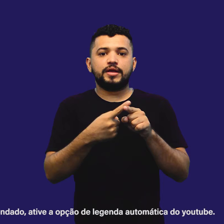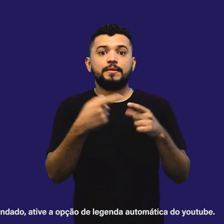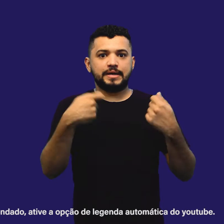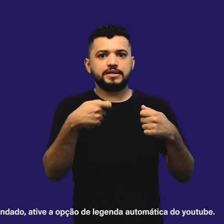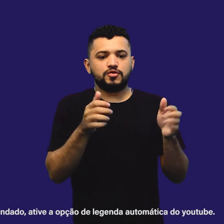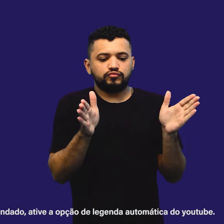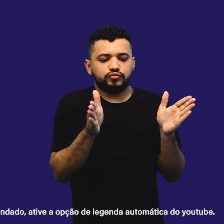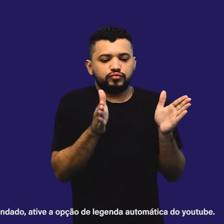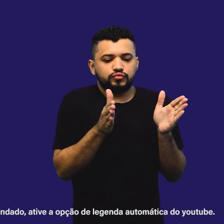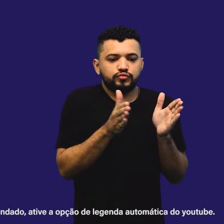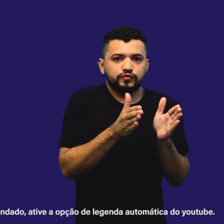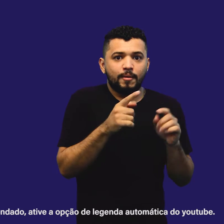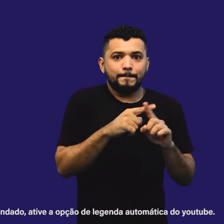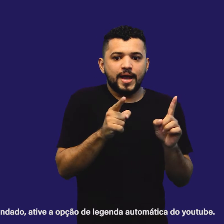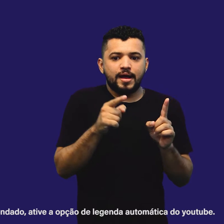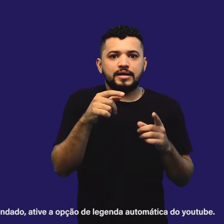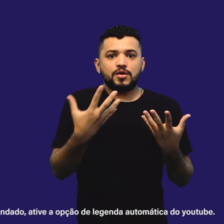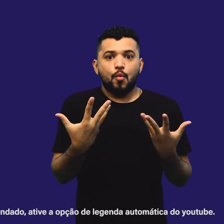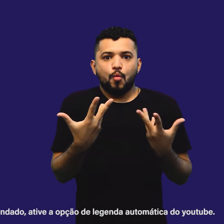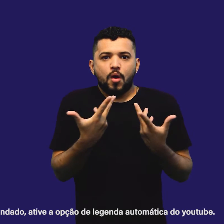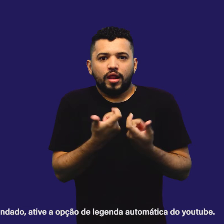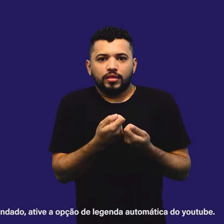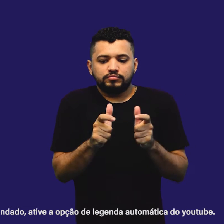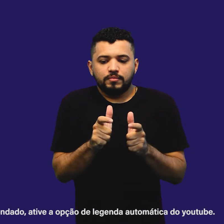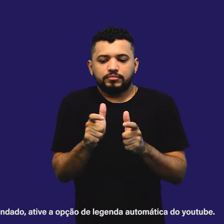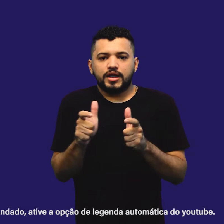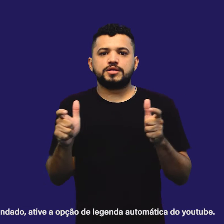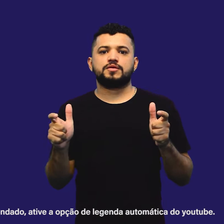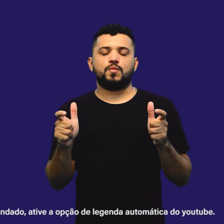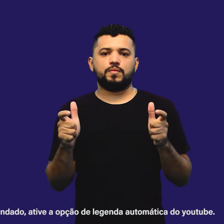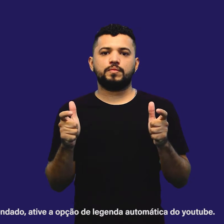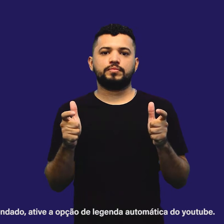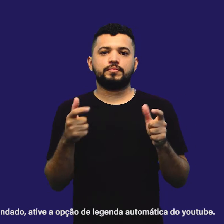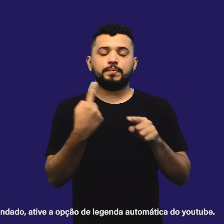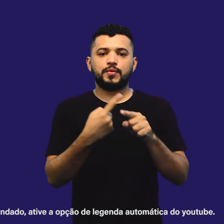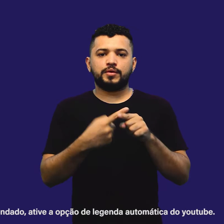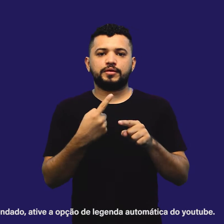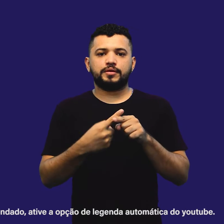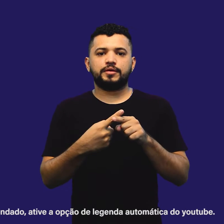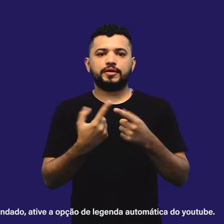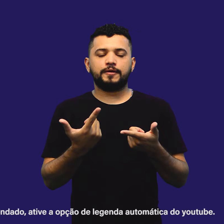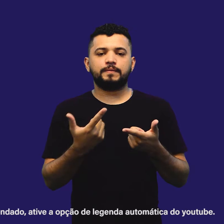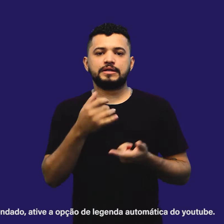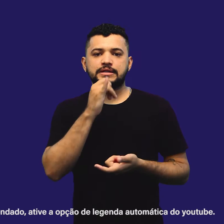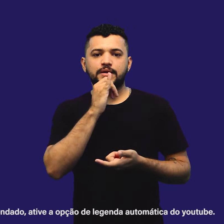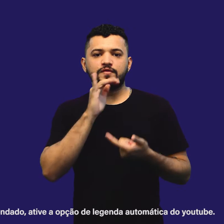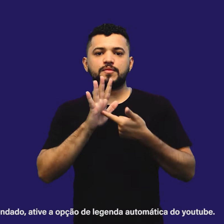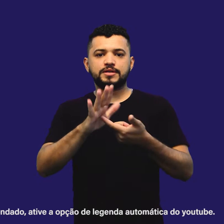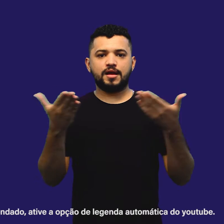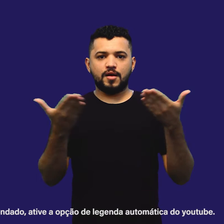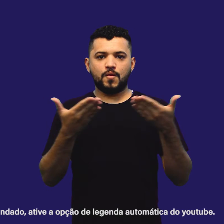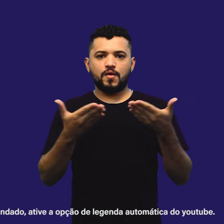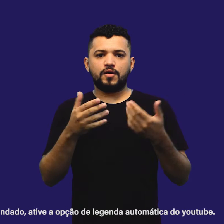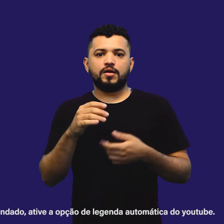em quantidade, mas ele cresceu em qualidade. E tem casos assim, por exemplo, como o que eu vou citar agora,